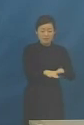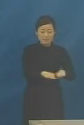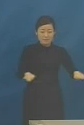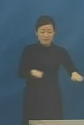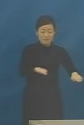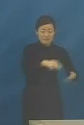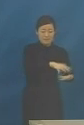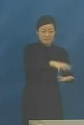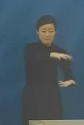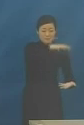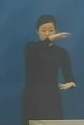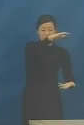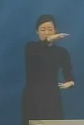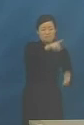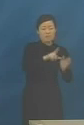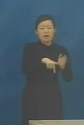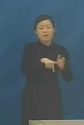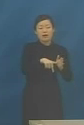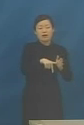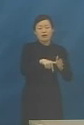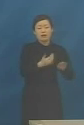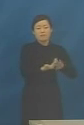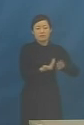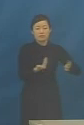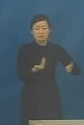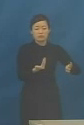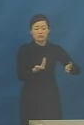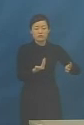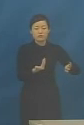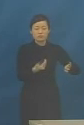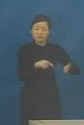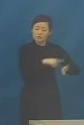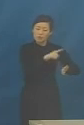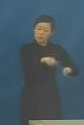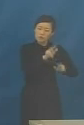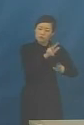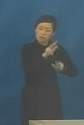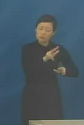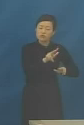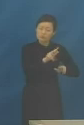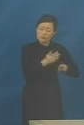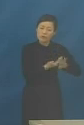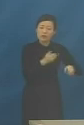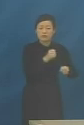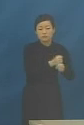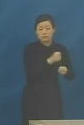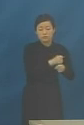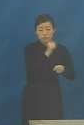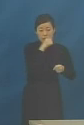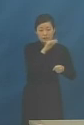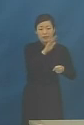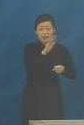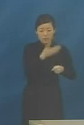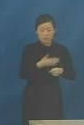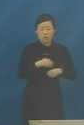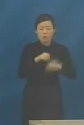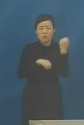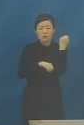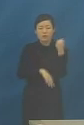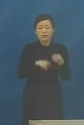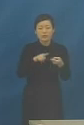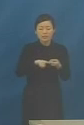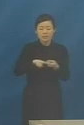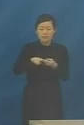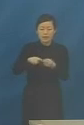それはあの除外規定何かまたこれも今県あの作ろうということにしているんですけれども基本的にはこういう斜面で